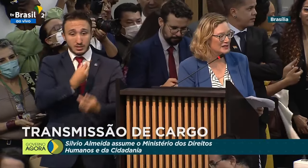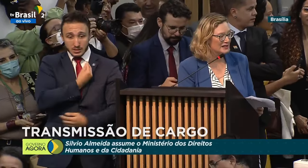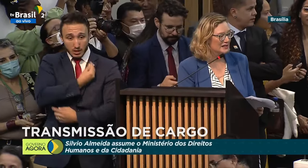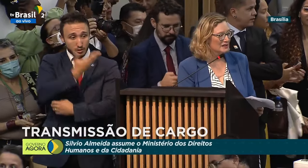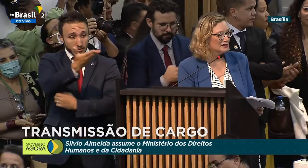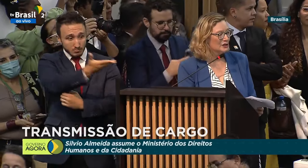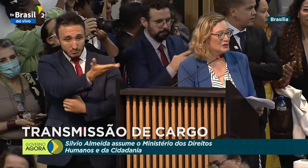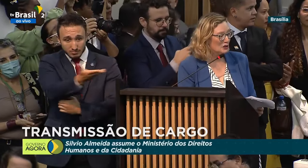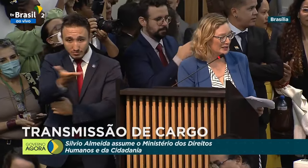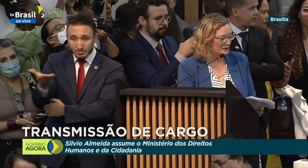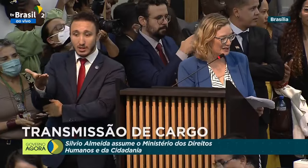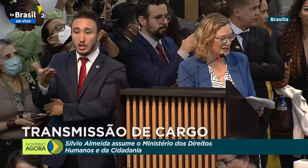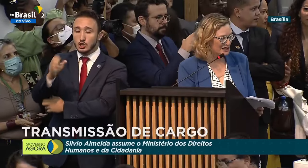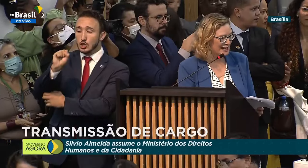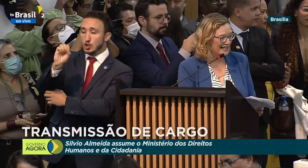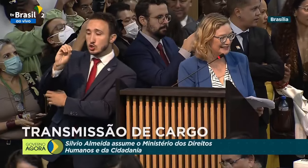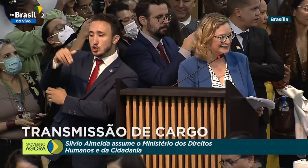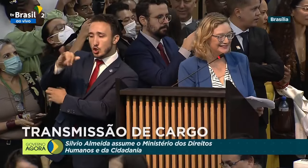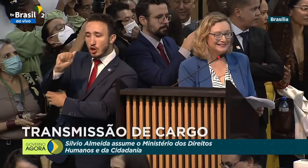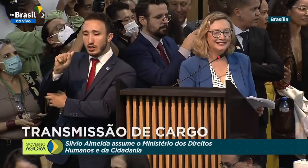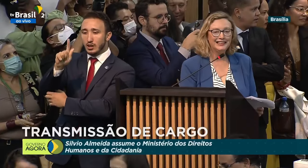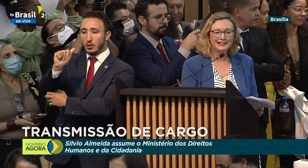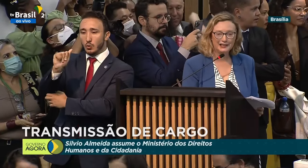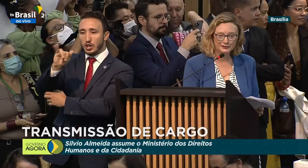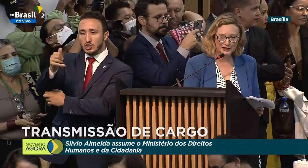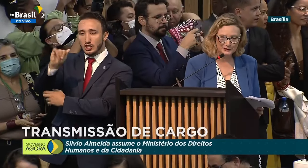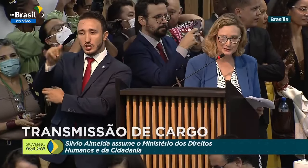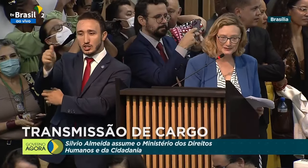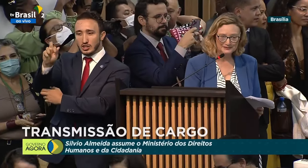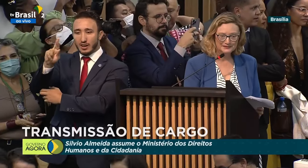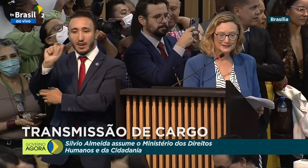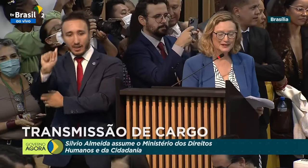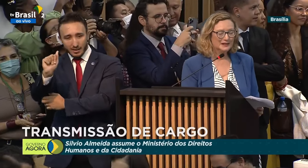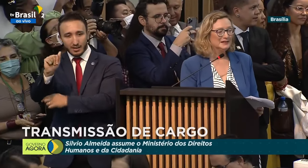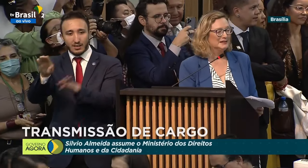ministérios de Sônia Guajajara Franco